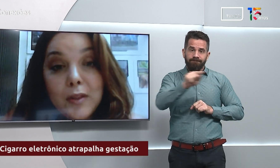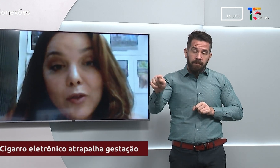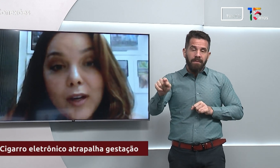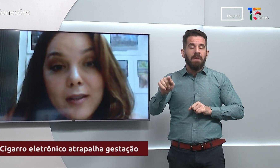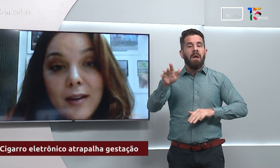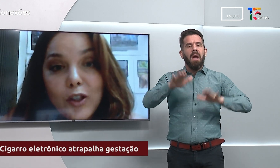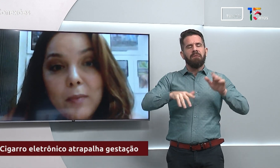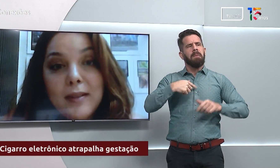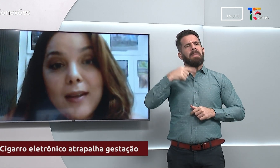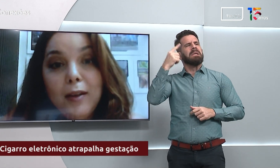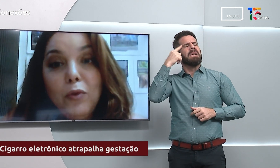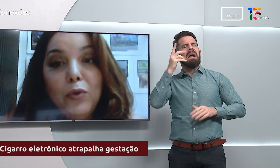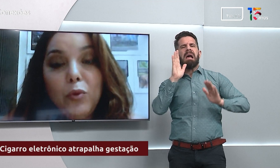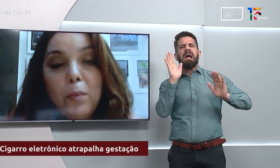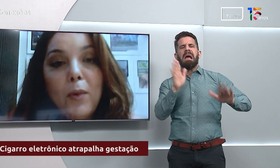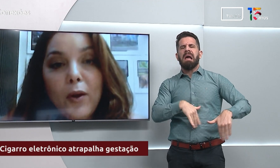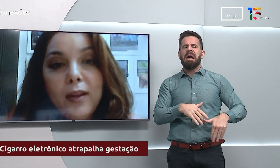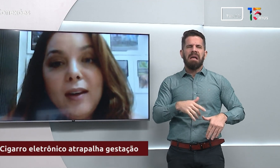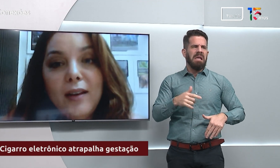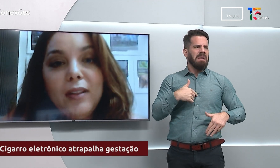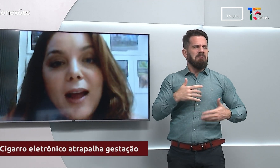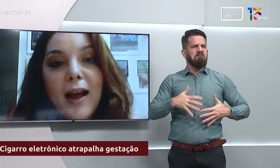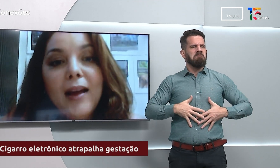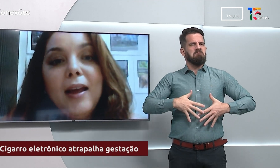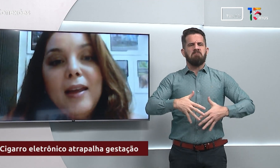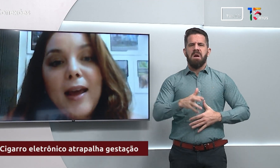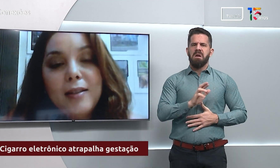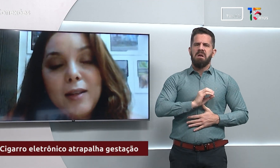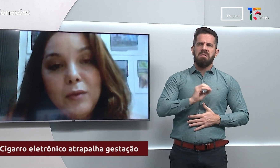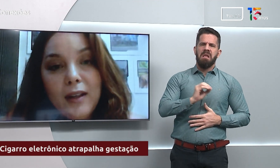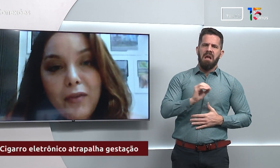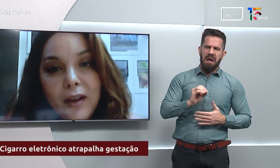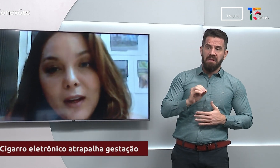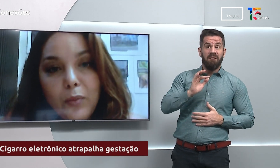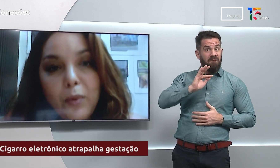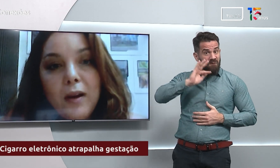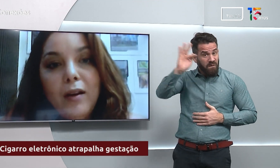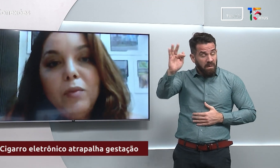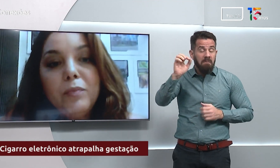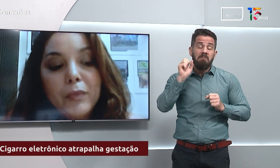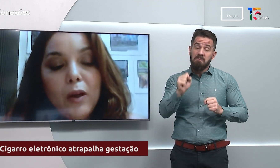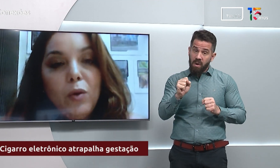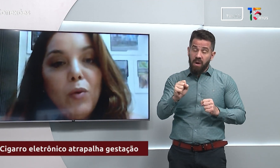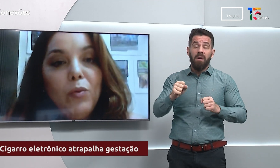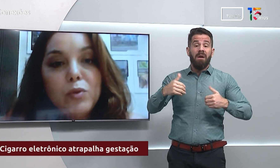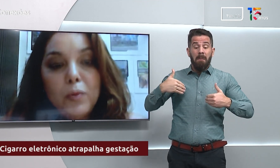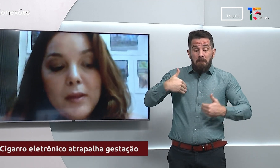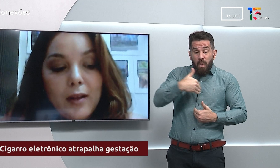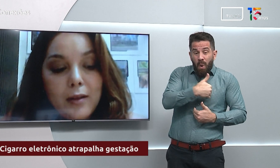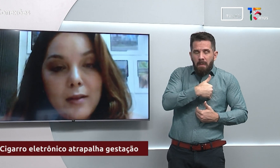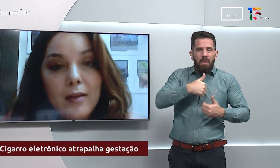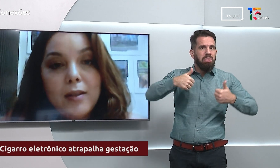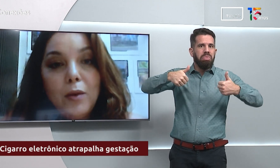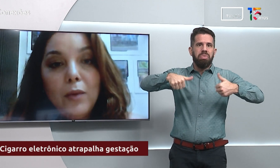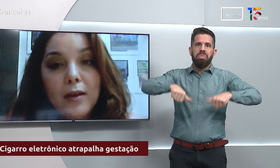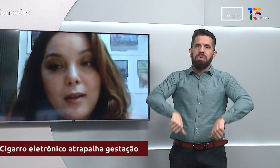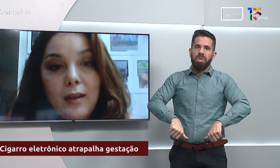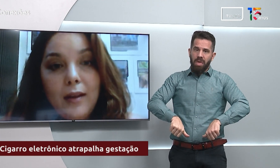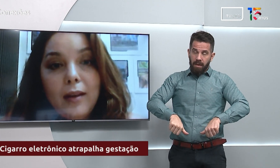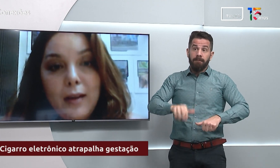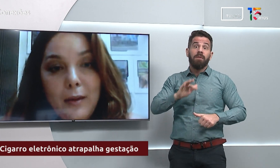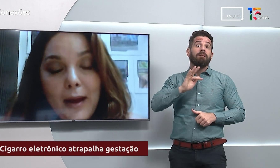se associa a outras infecções virais, isso se agrava, aumentando a chance de morte